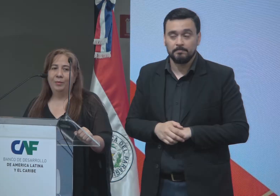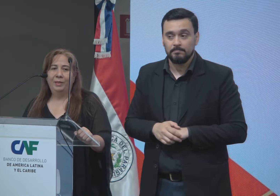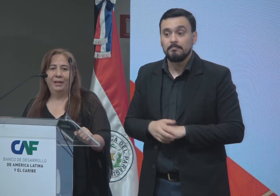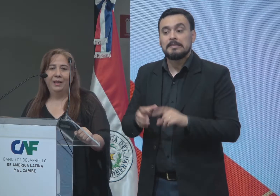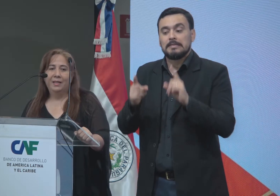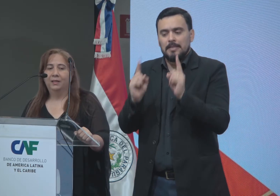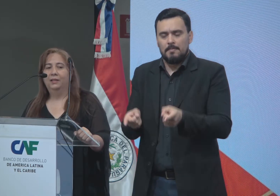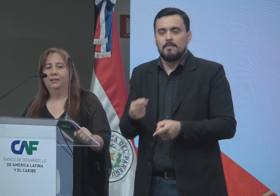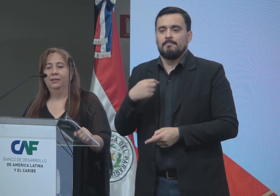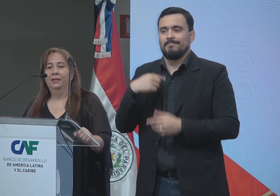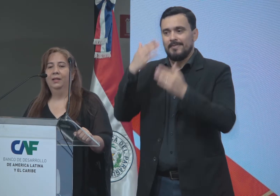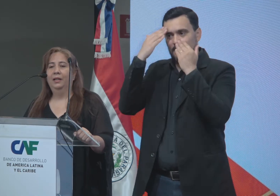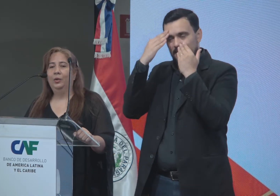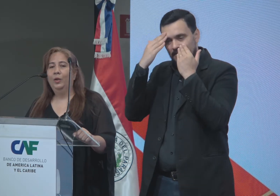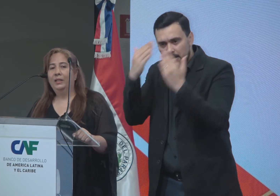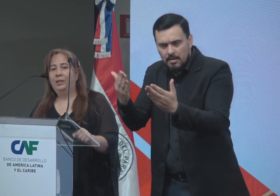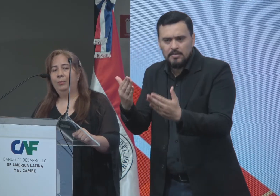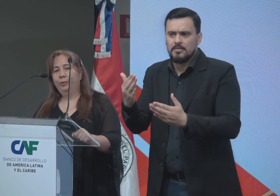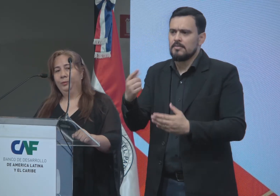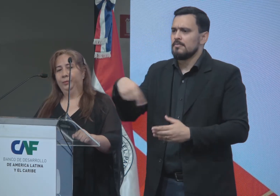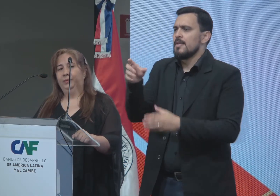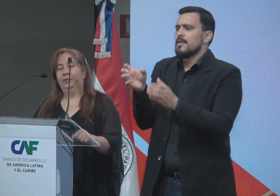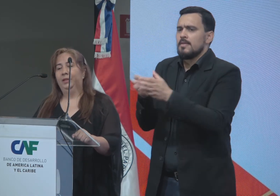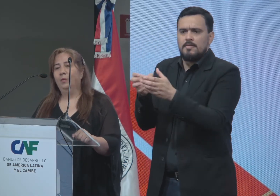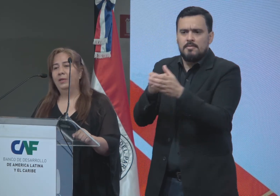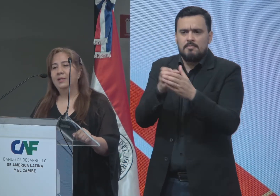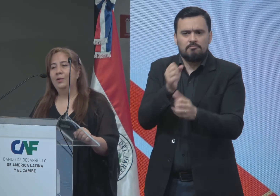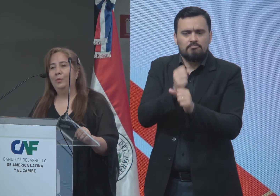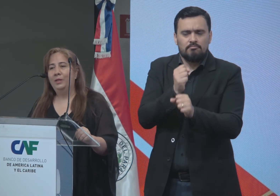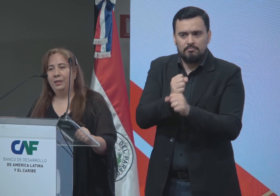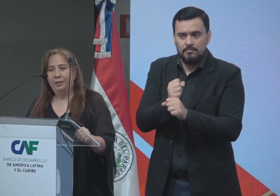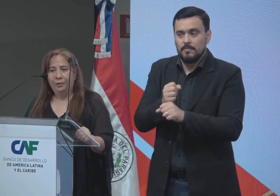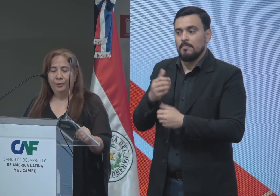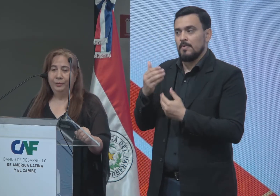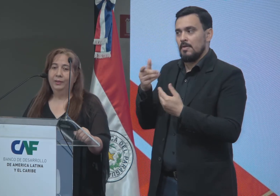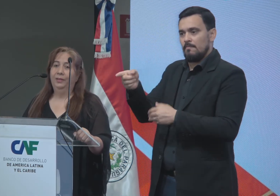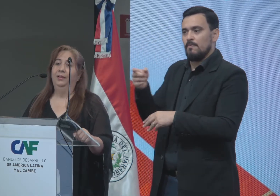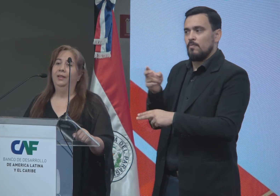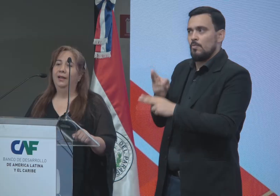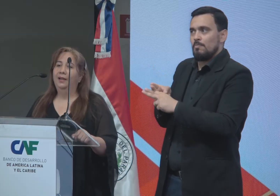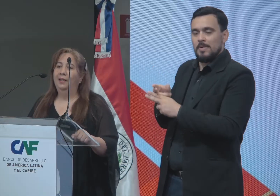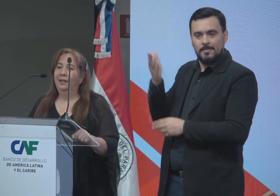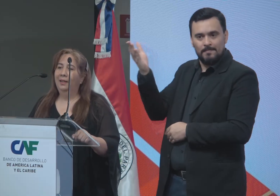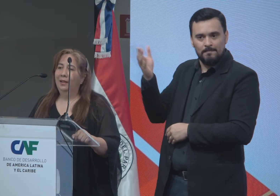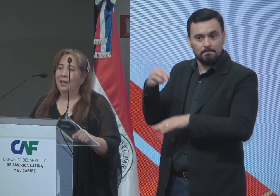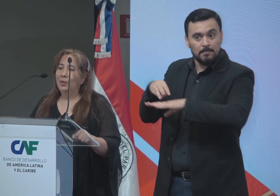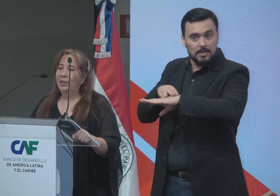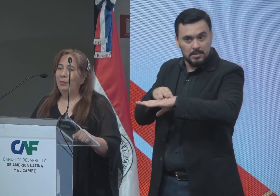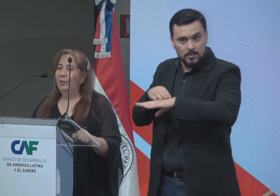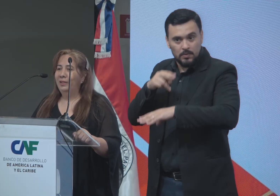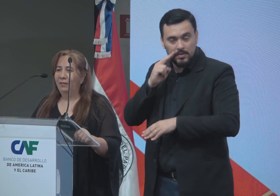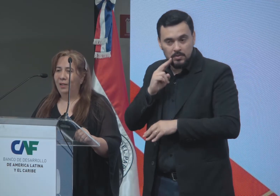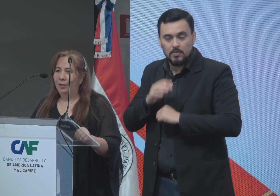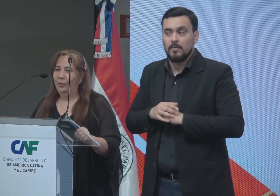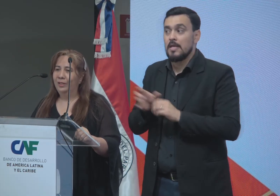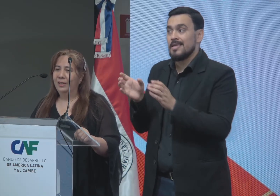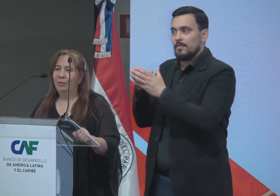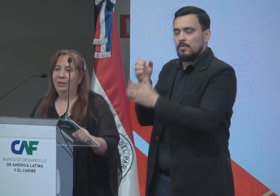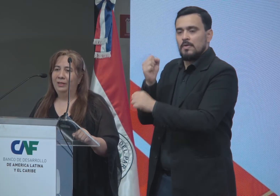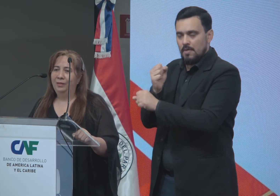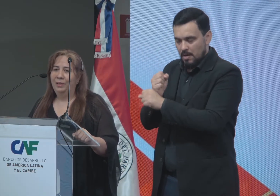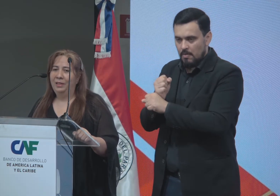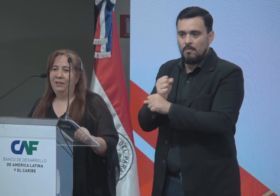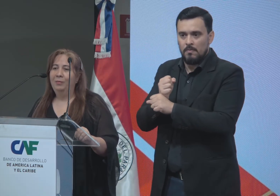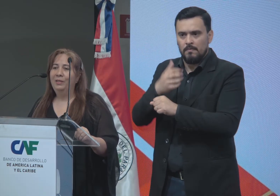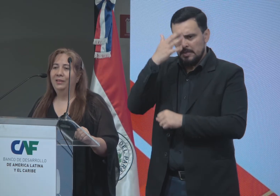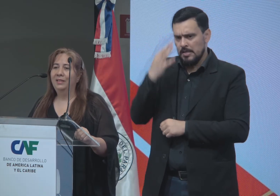Quiero también agradecer a todo el equipo, en nombre del señor ministro, a su equipo de trabajo que